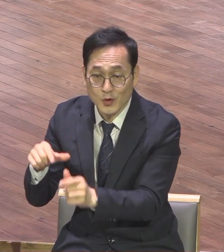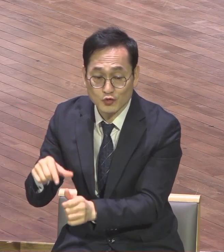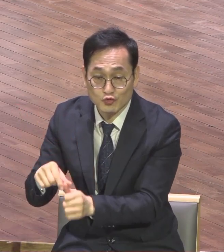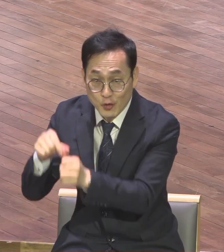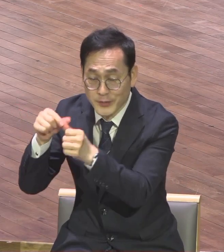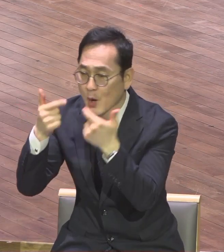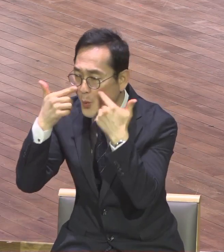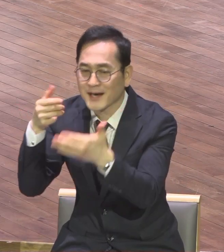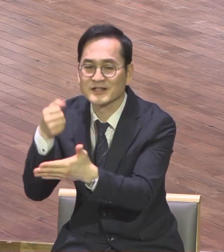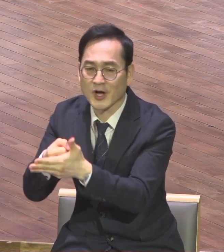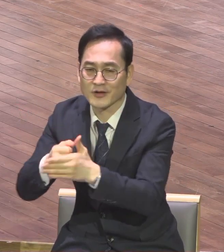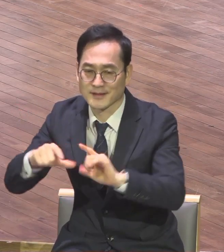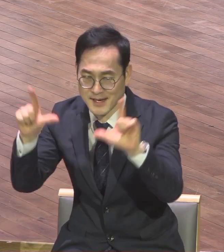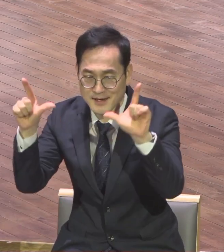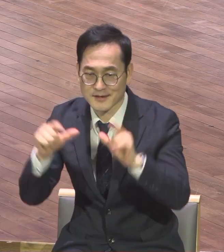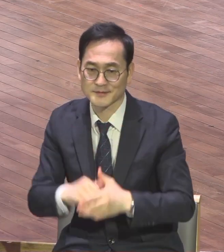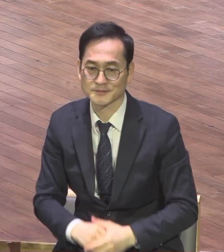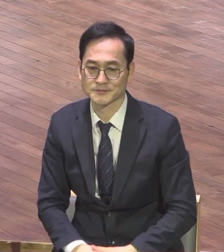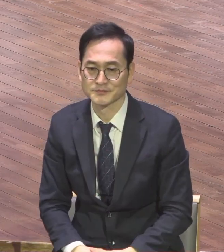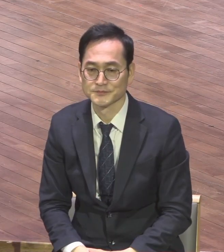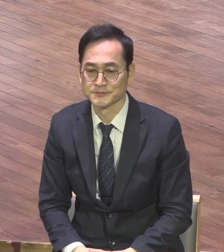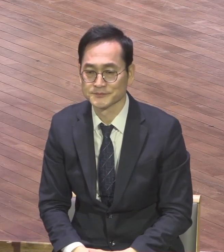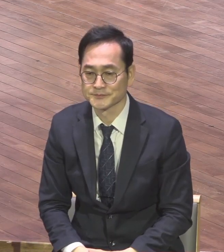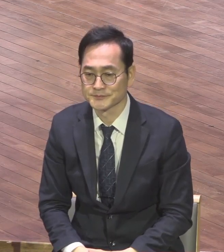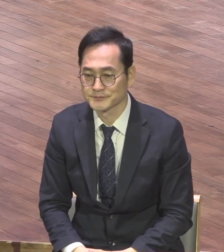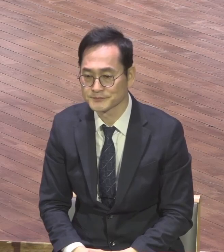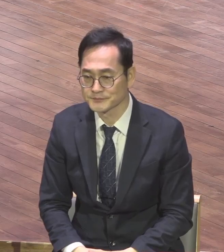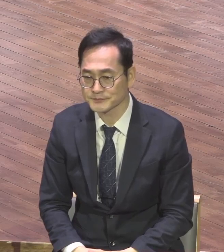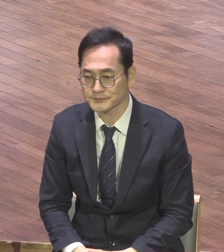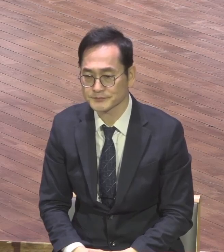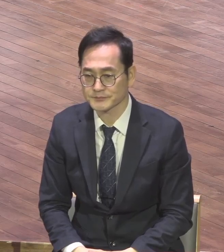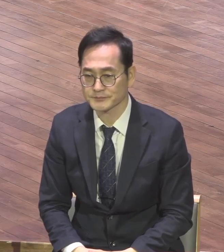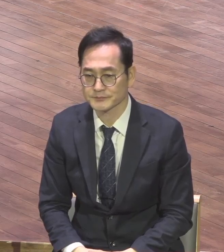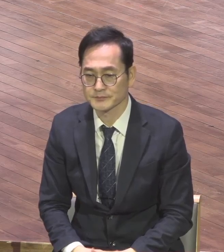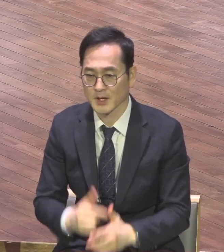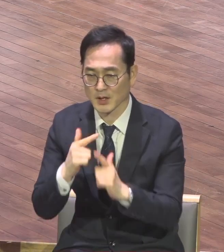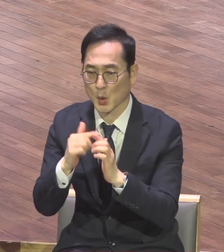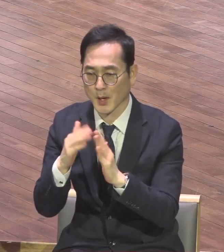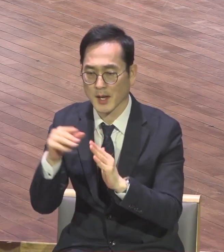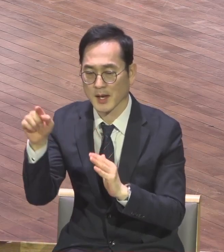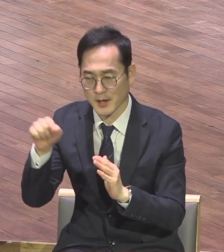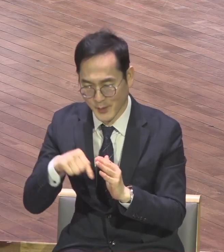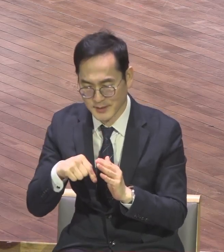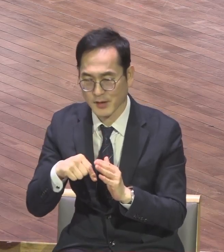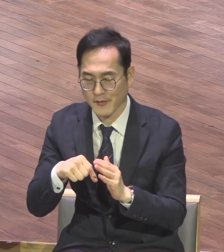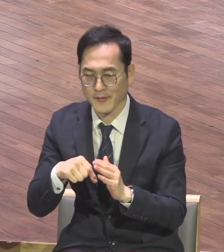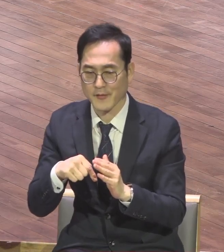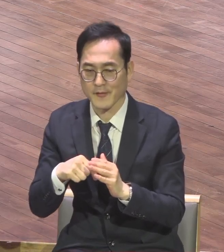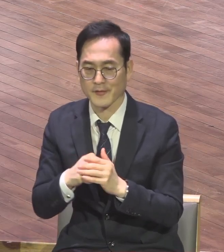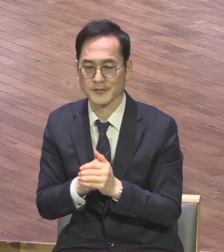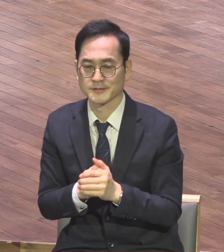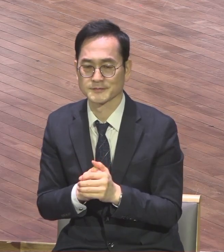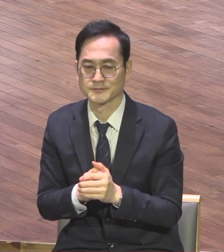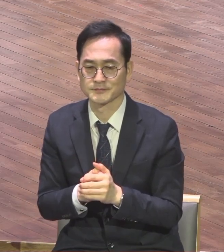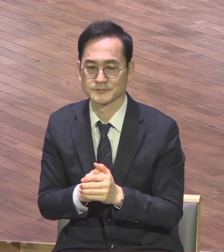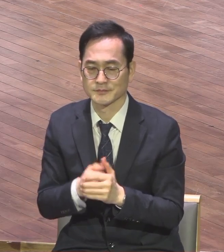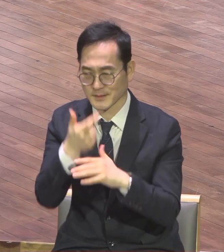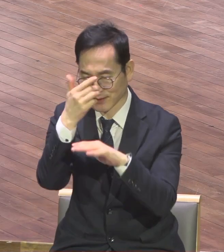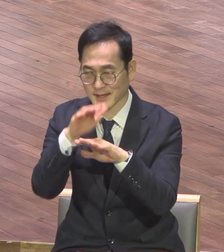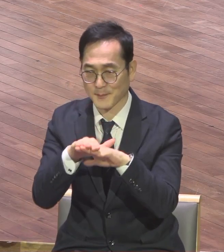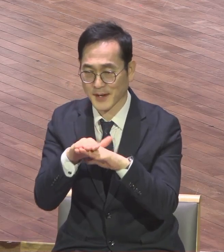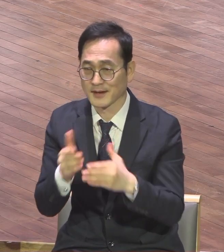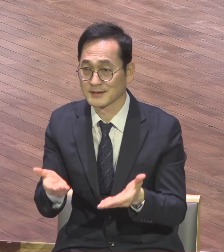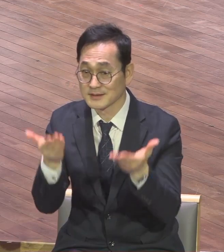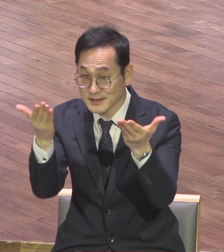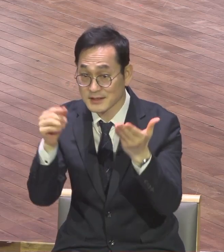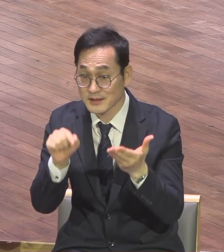구원이 확정된 날이다. 그래서 여러분이 교회 나와서 신앙생활을 하면서 예배 드리는 것은요,